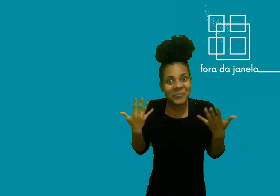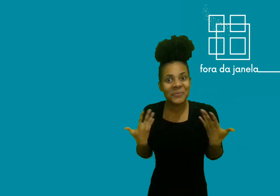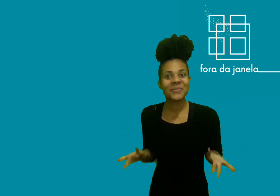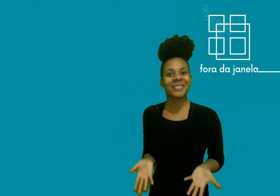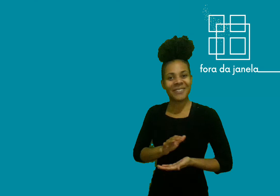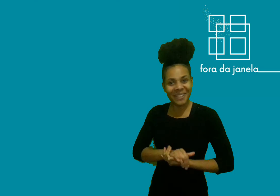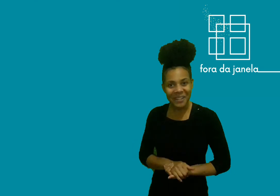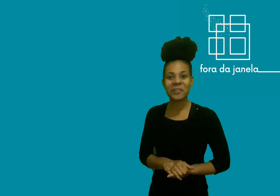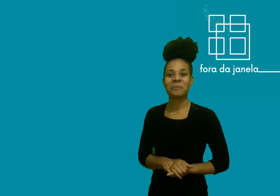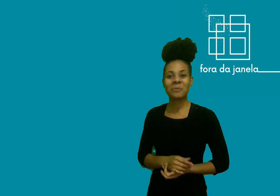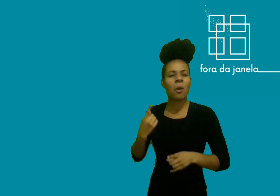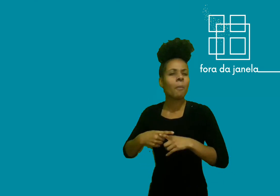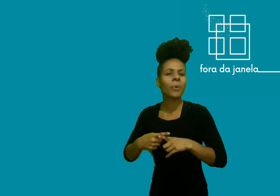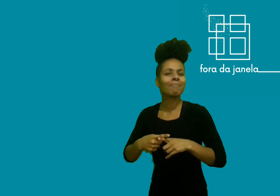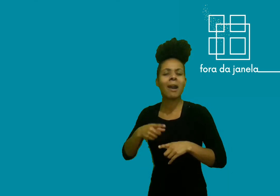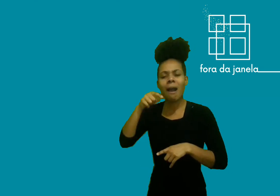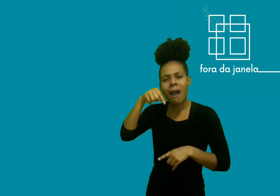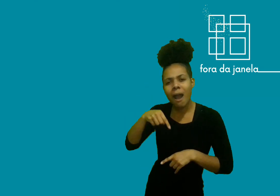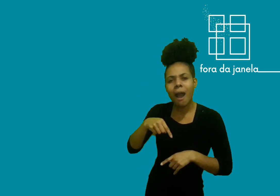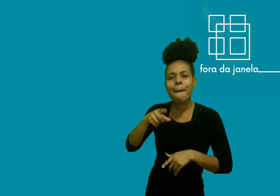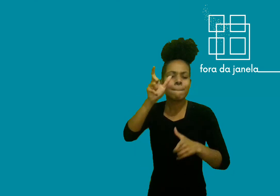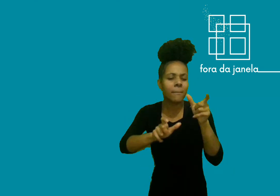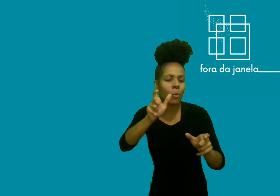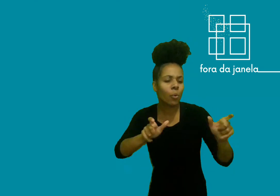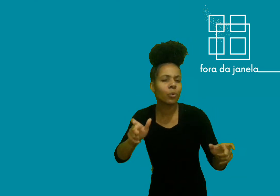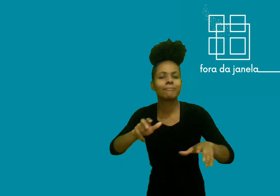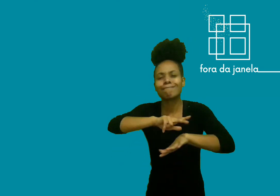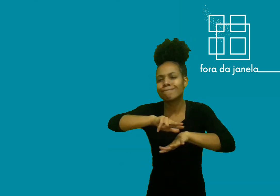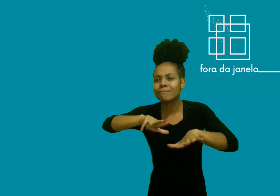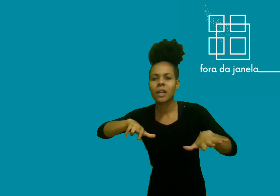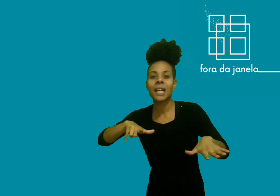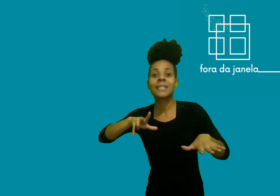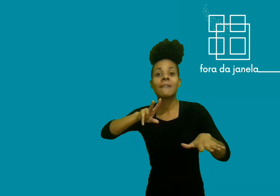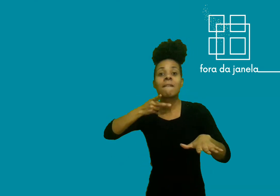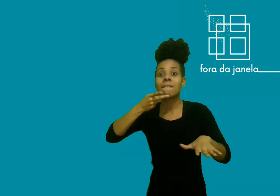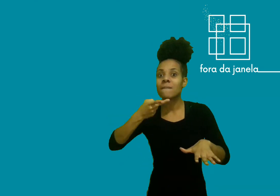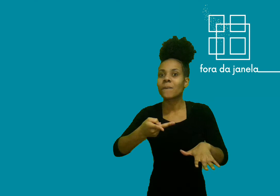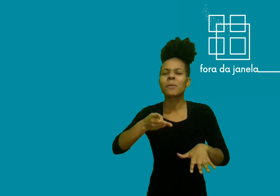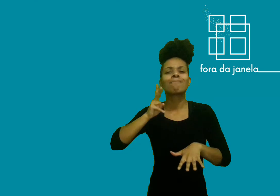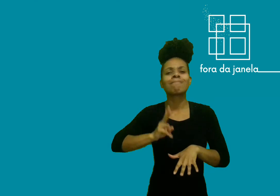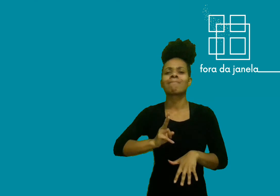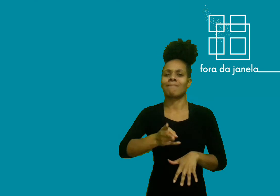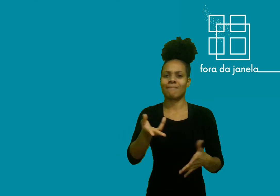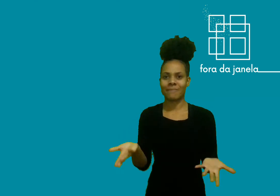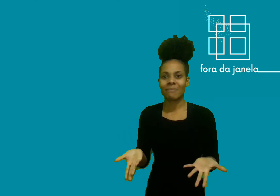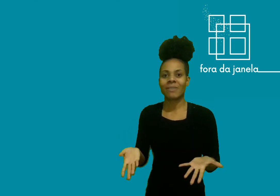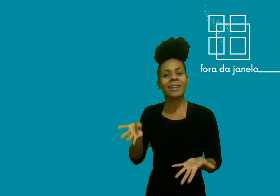nosso conteúdo dessa forma, poder compartilhar nosso conteúdo com diversos públicos. Então, nesse episódio sobre